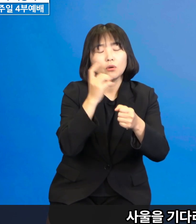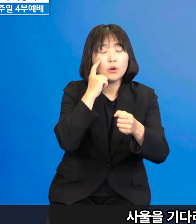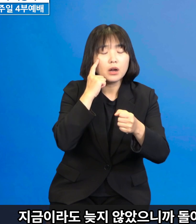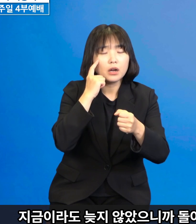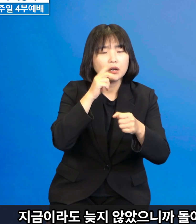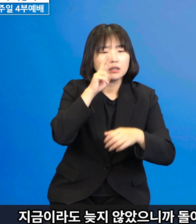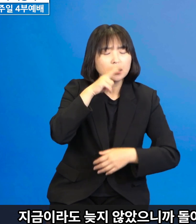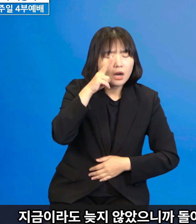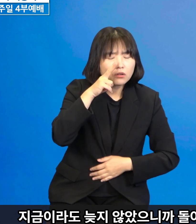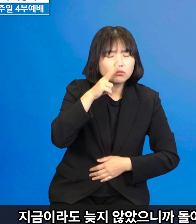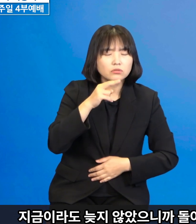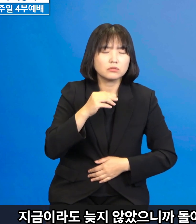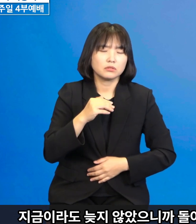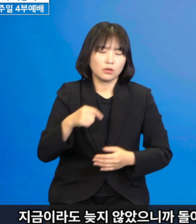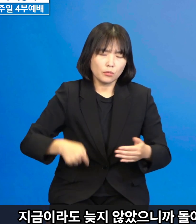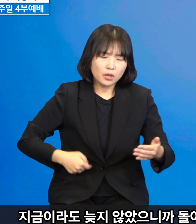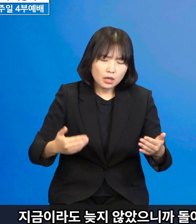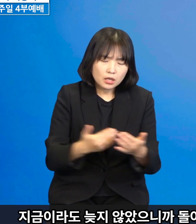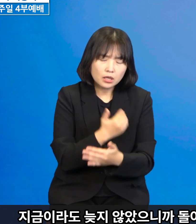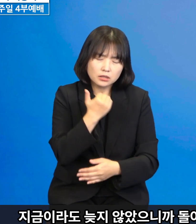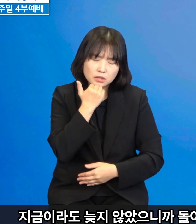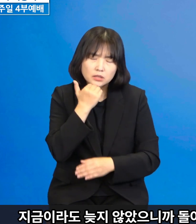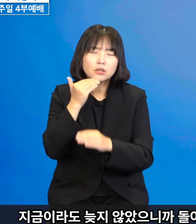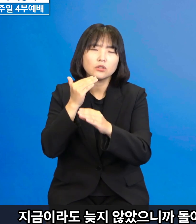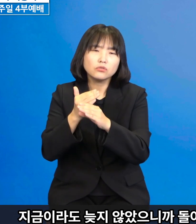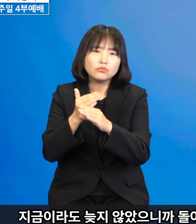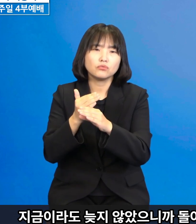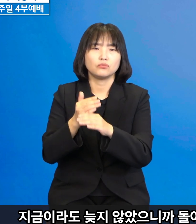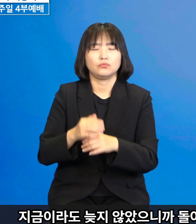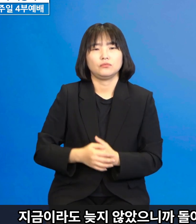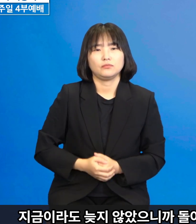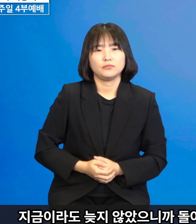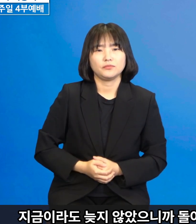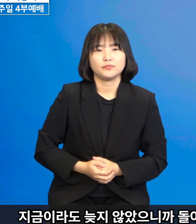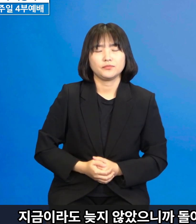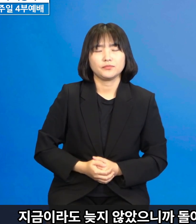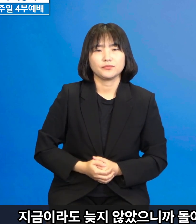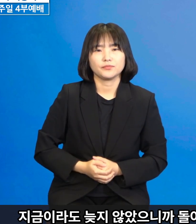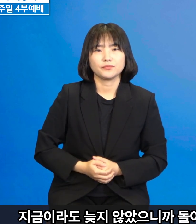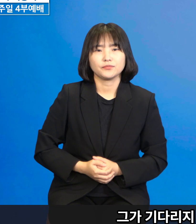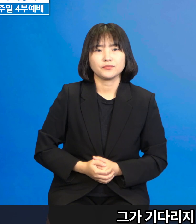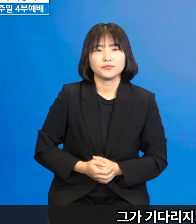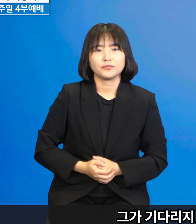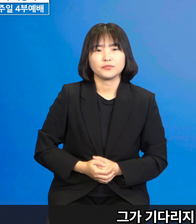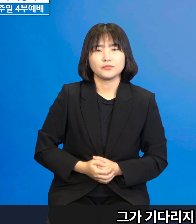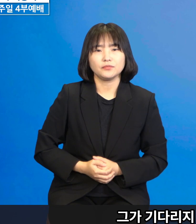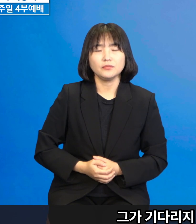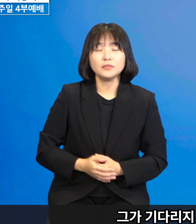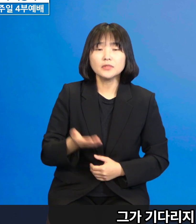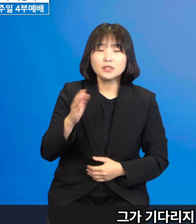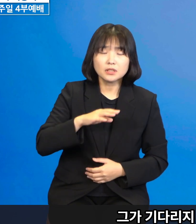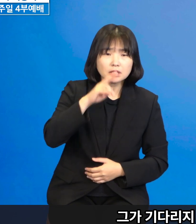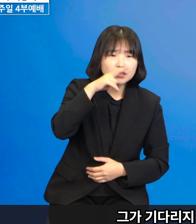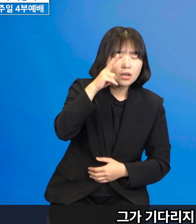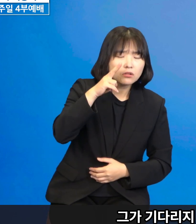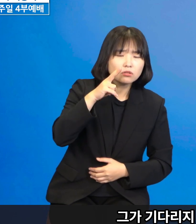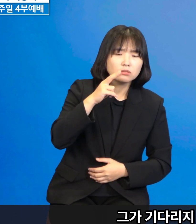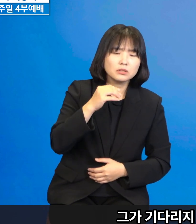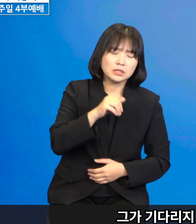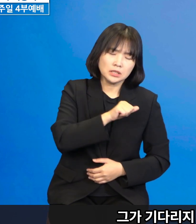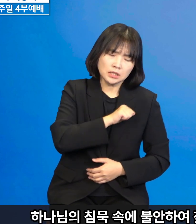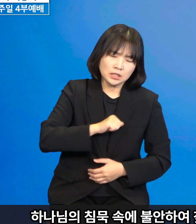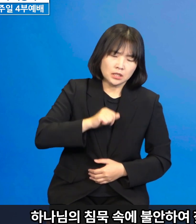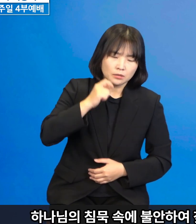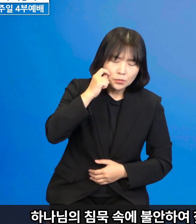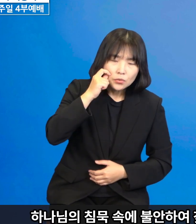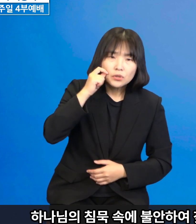얘기예요. 지금이라도 늦지 않았으니까 돌아와라, 회개해라 라고 기다렸던 것인데 그가 기다리지 못하고 참지